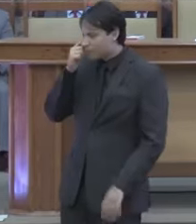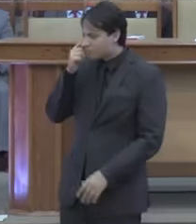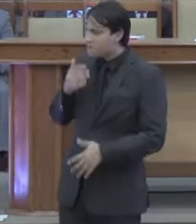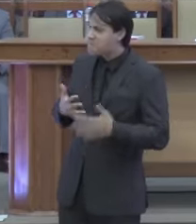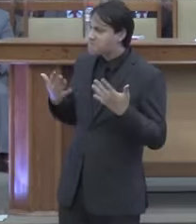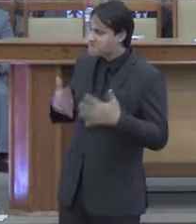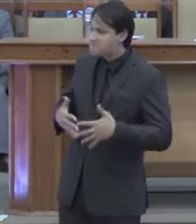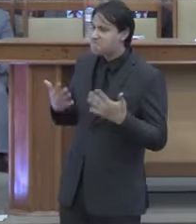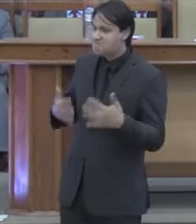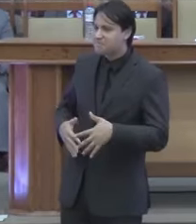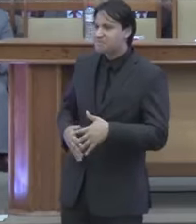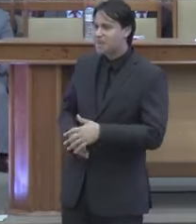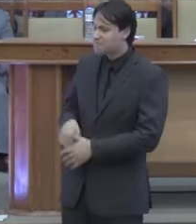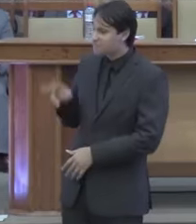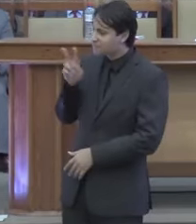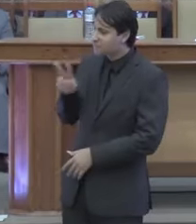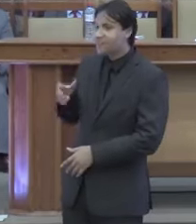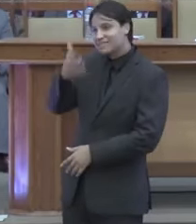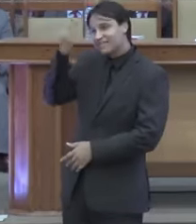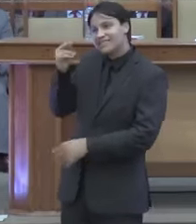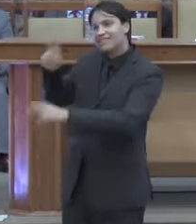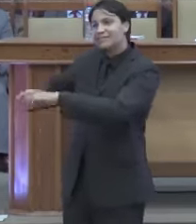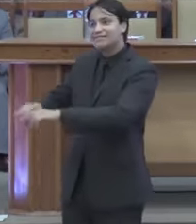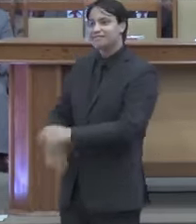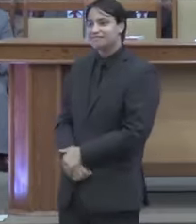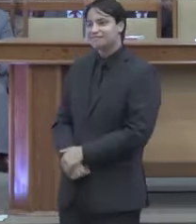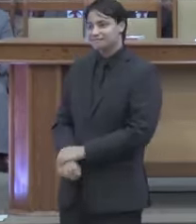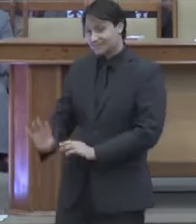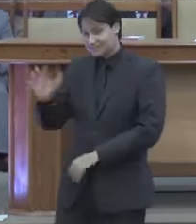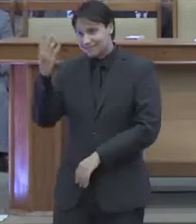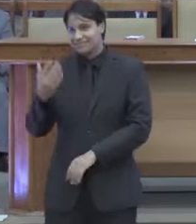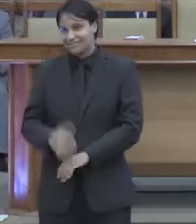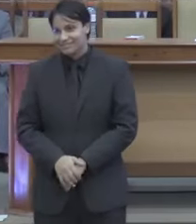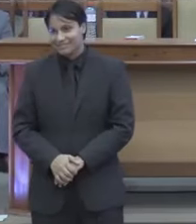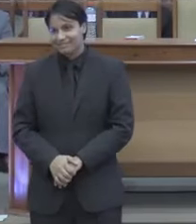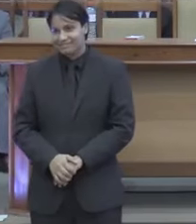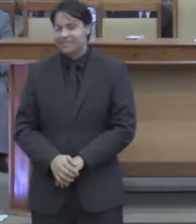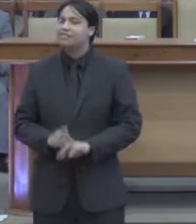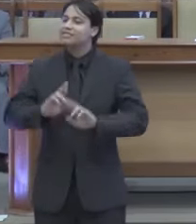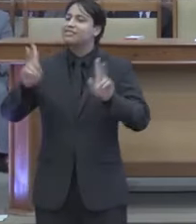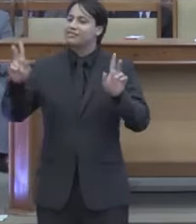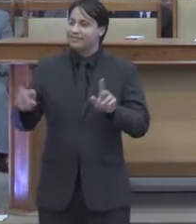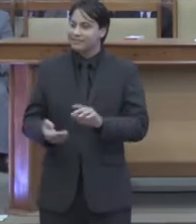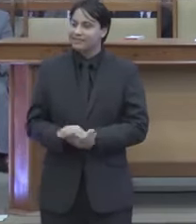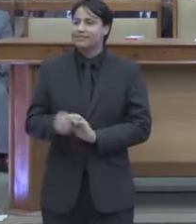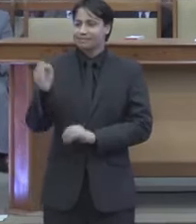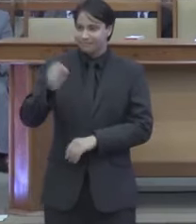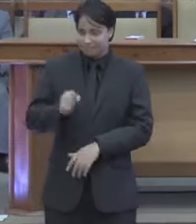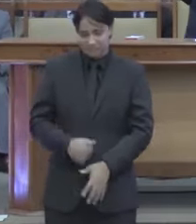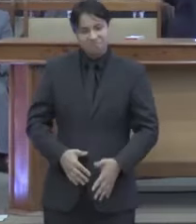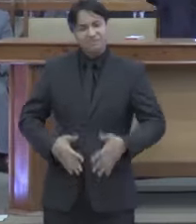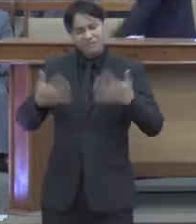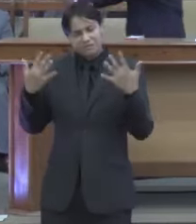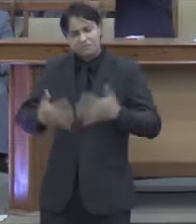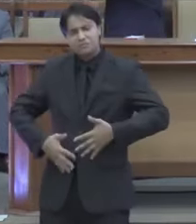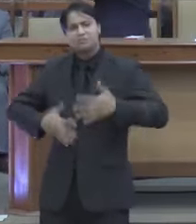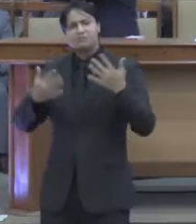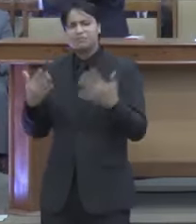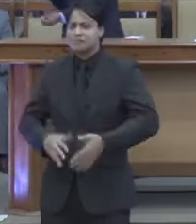maravilhado, que esqueceram de prender Jesus. Irmão, é diferente. Eita, glória a Deus,